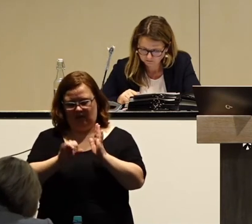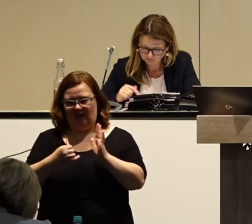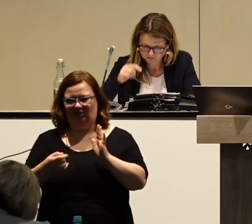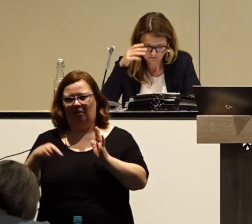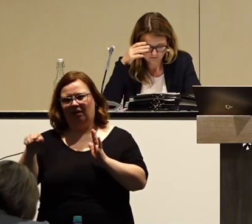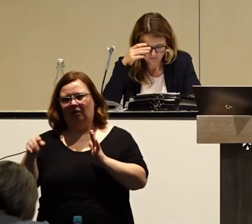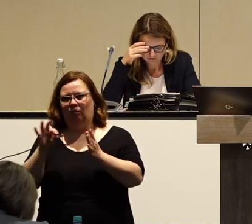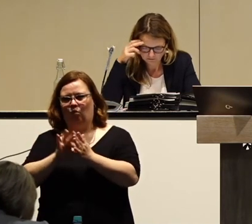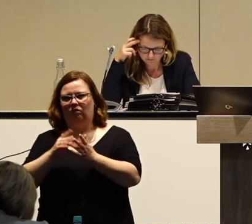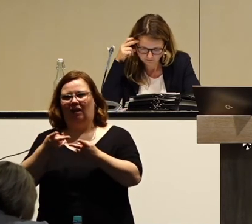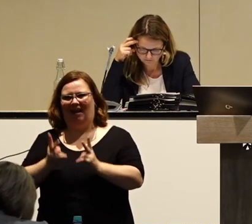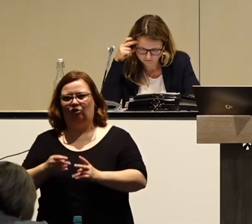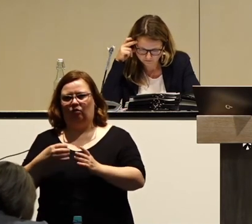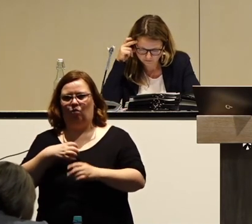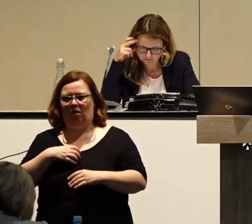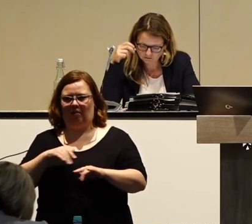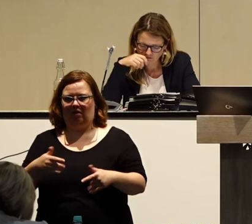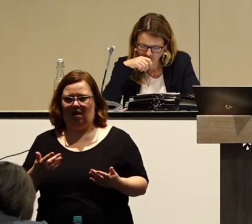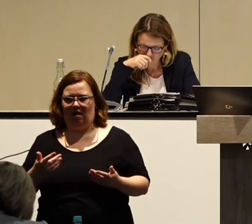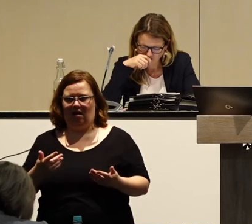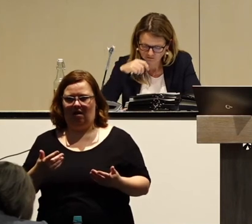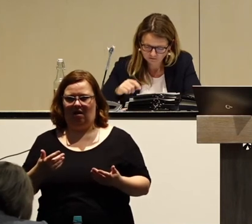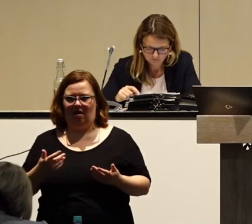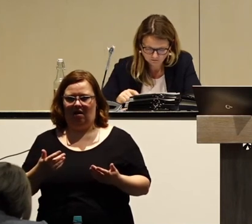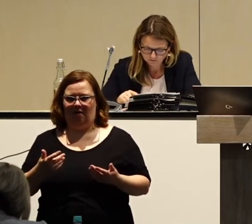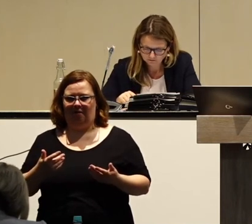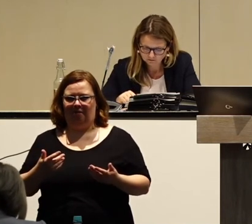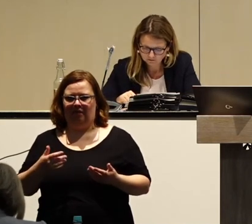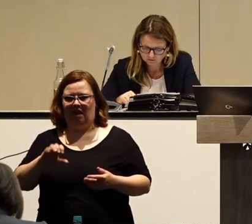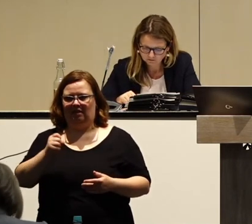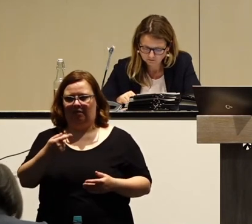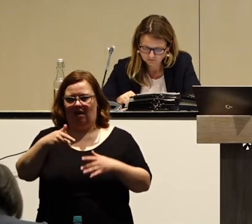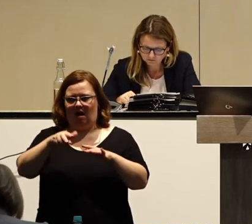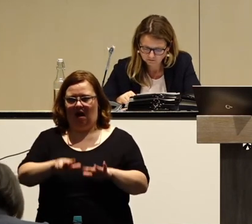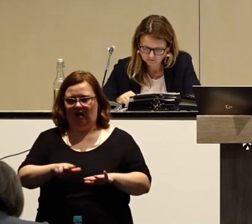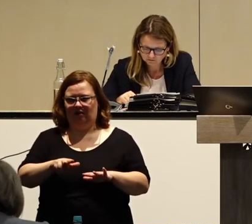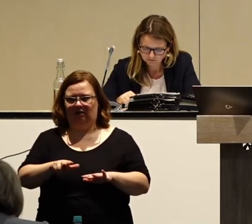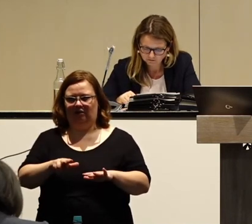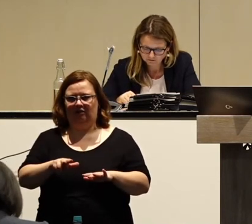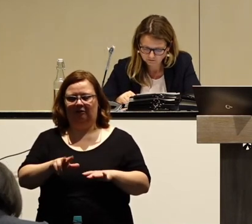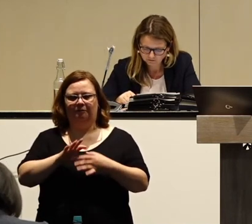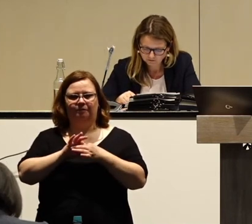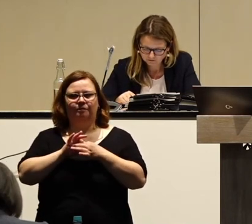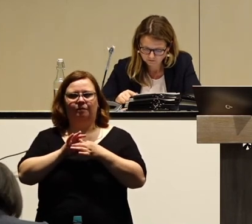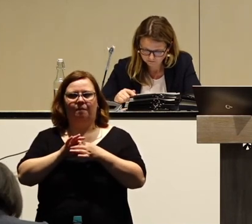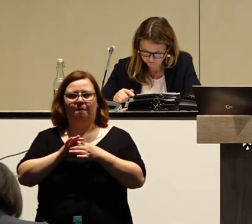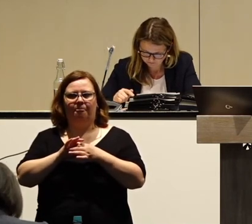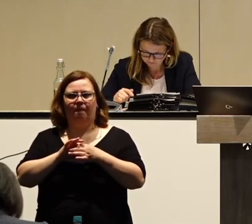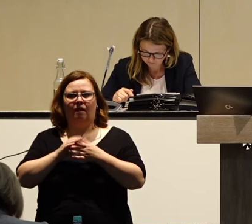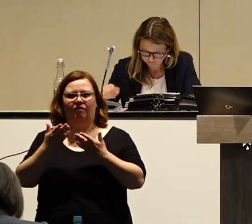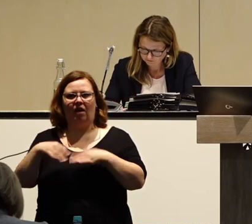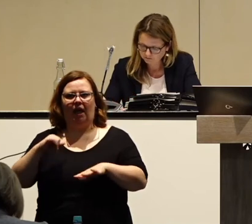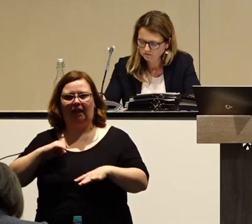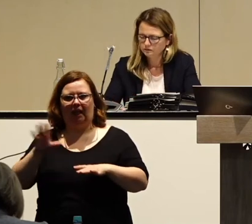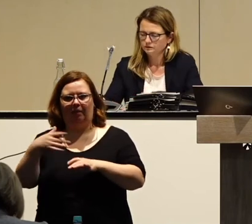aber hier gibt es sich ein rechtliches Problem, nämlich im SGB VIII an dieser Stelle geht es ja ausdrücklich um die bei freien